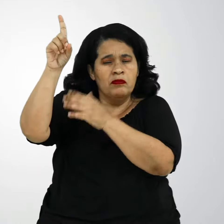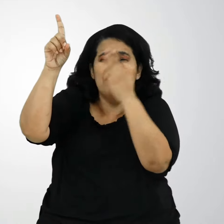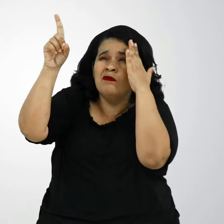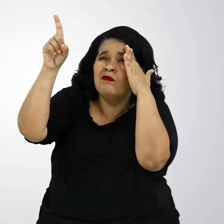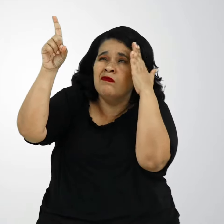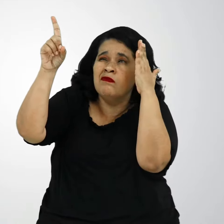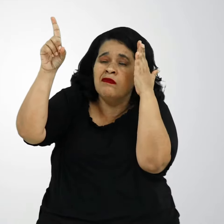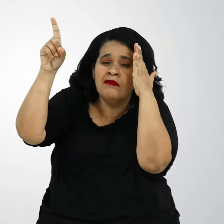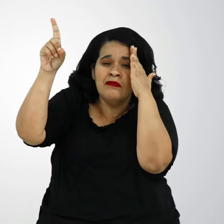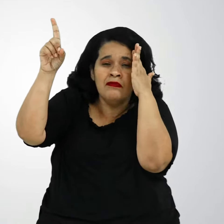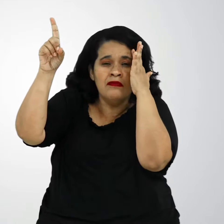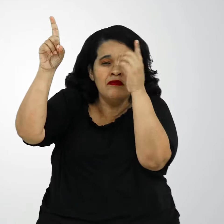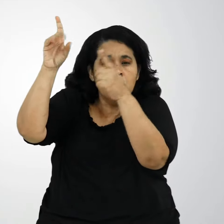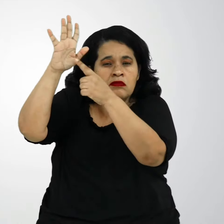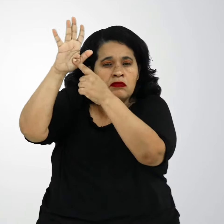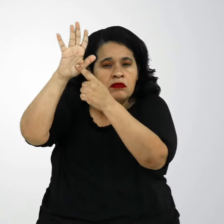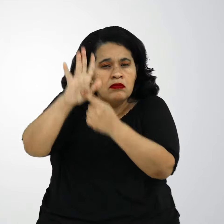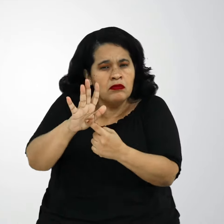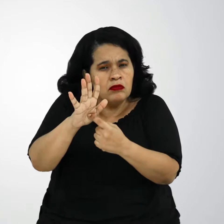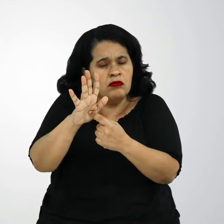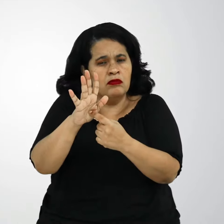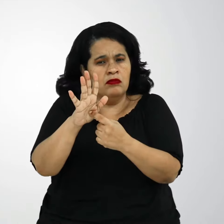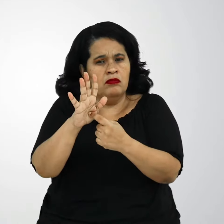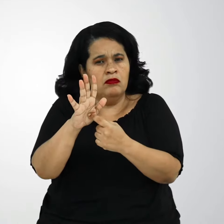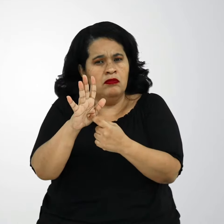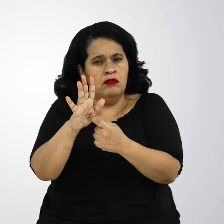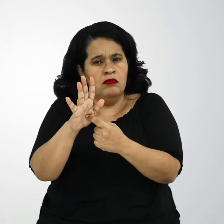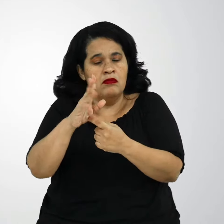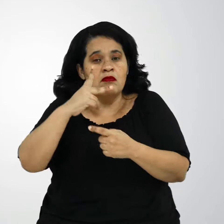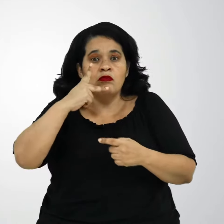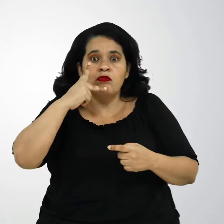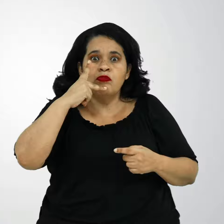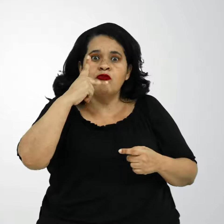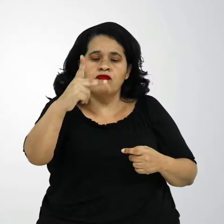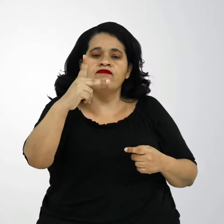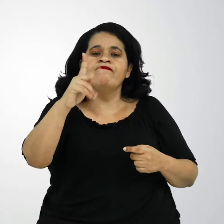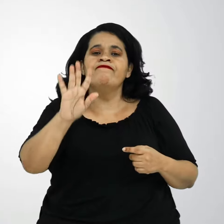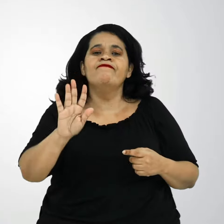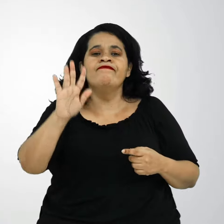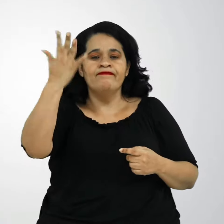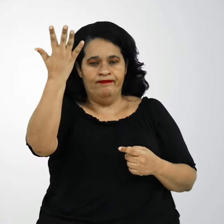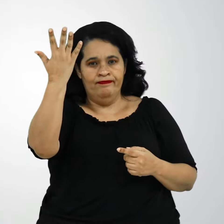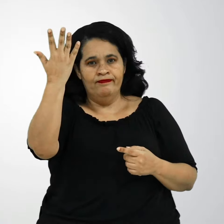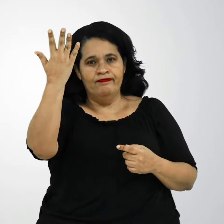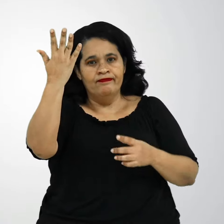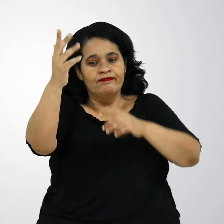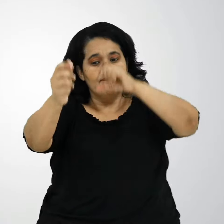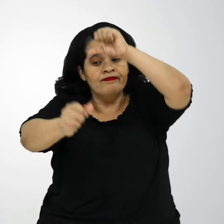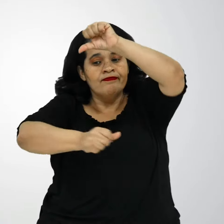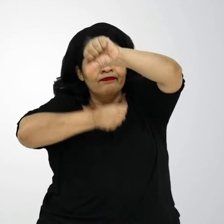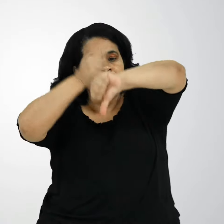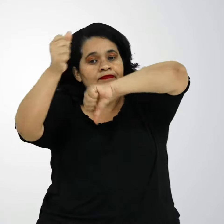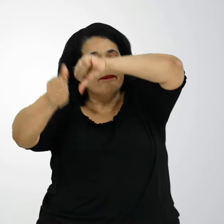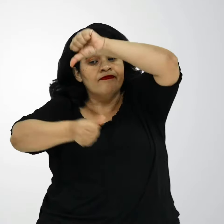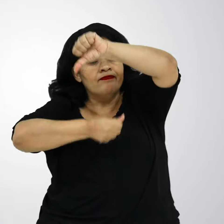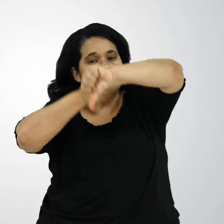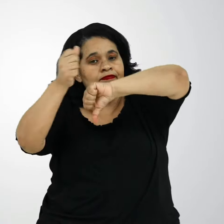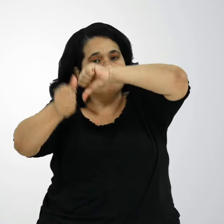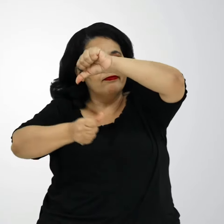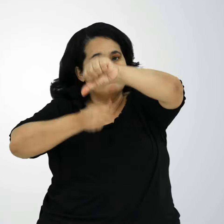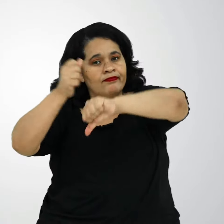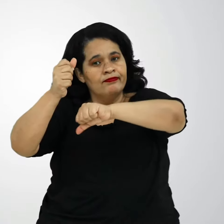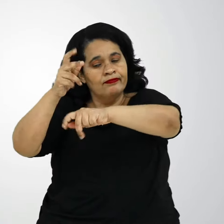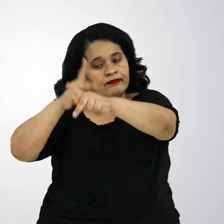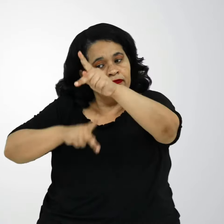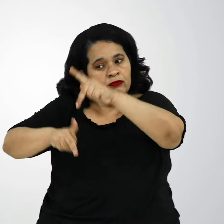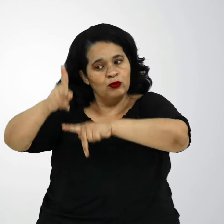Deus possa realizar essa segunda parte da profecia, que é a restauração, né, o povo voltando